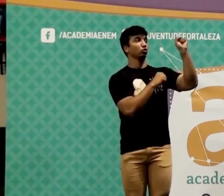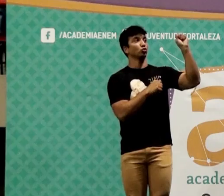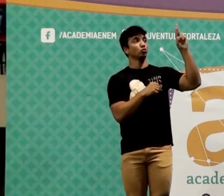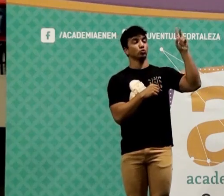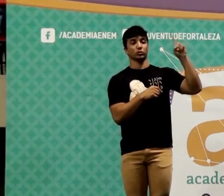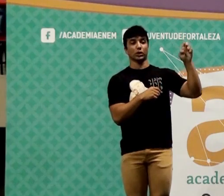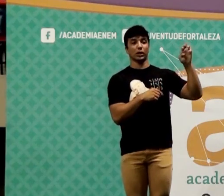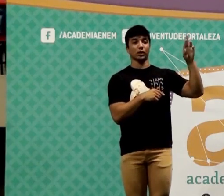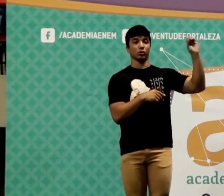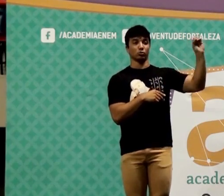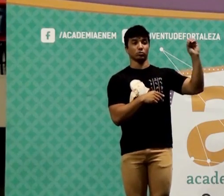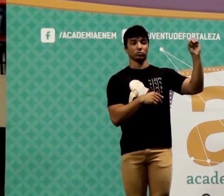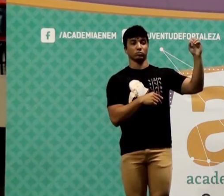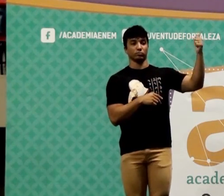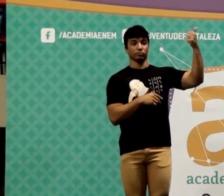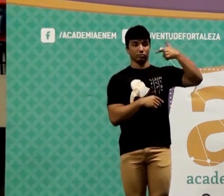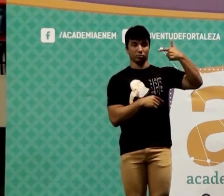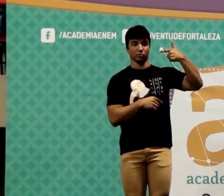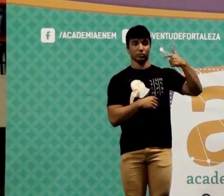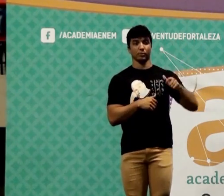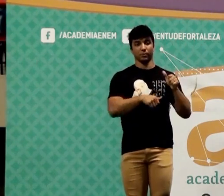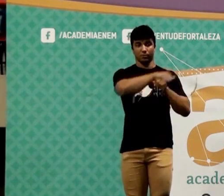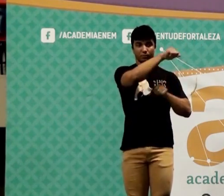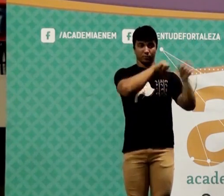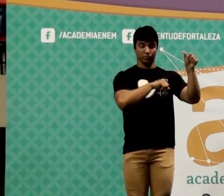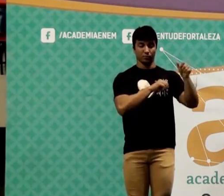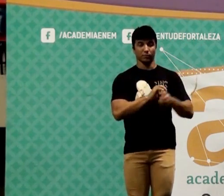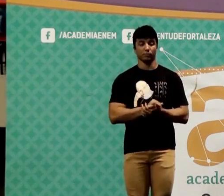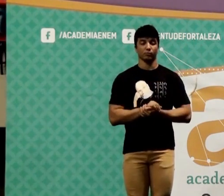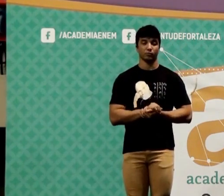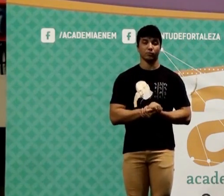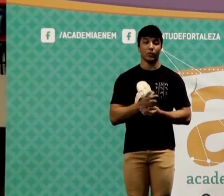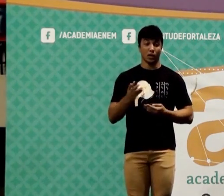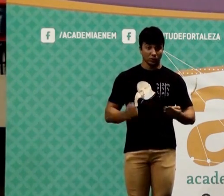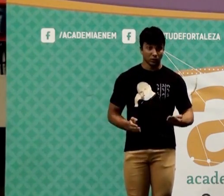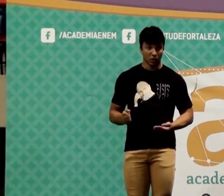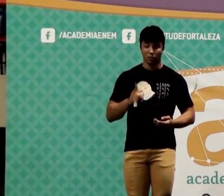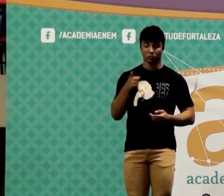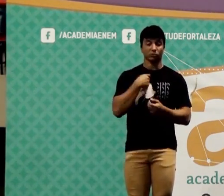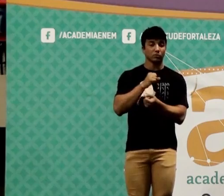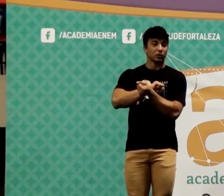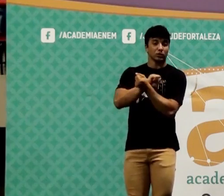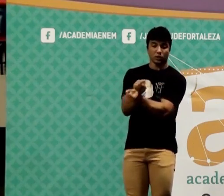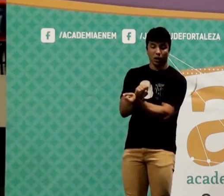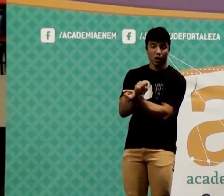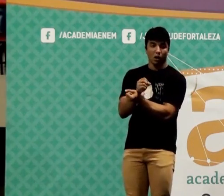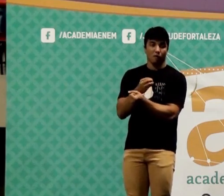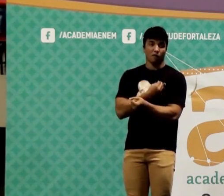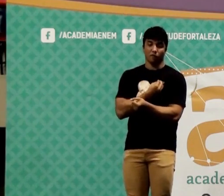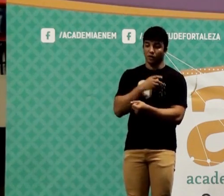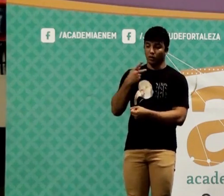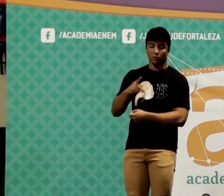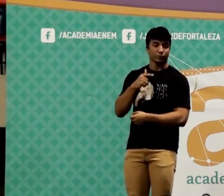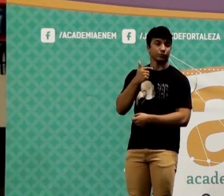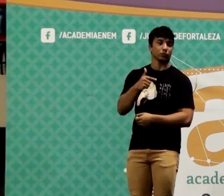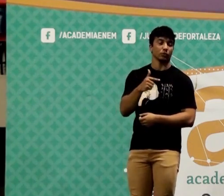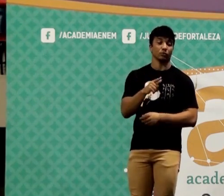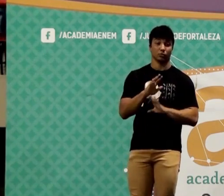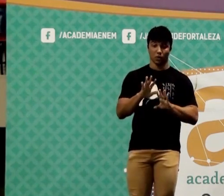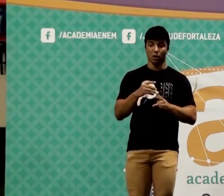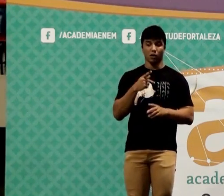A palavra era fundamental, era até pena de morte, né? Se a pessoa não cumprisse a palavra. Guarde aí a B na